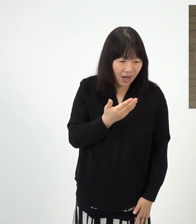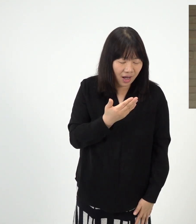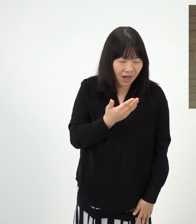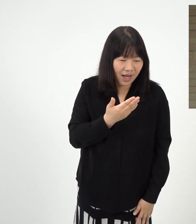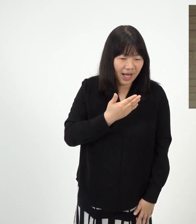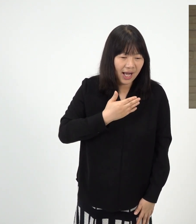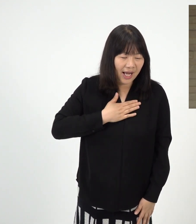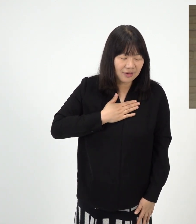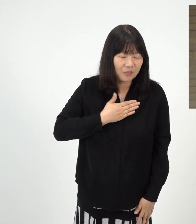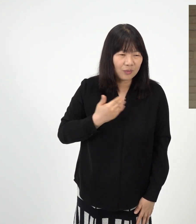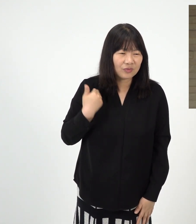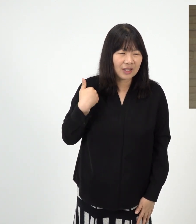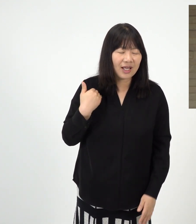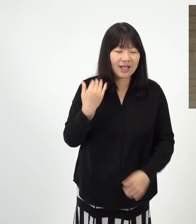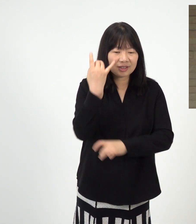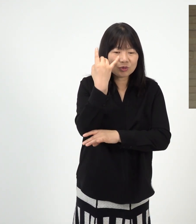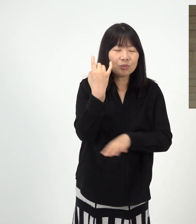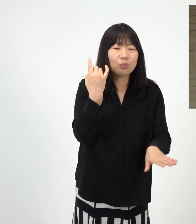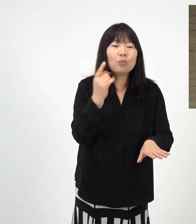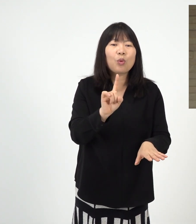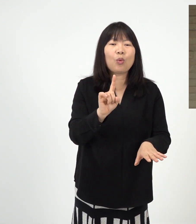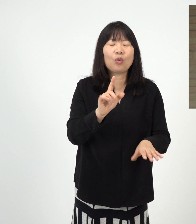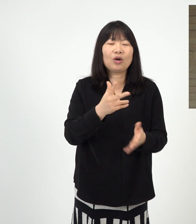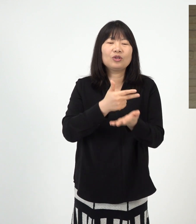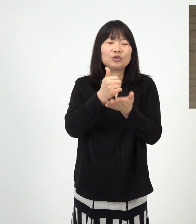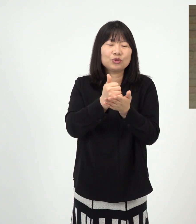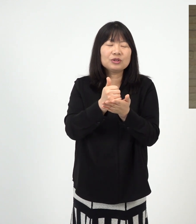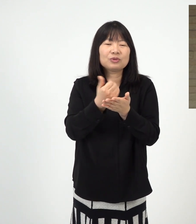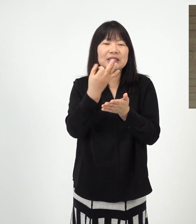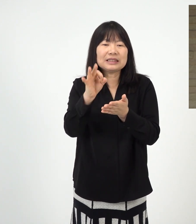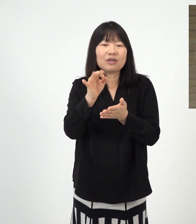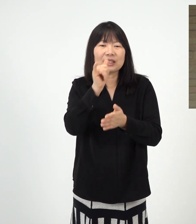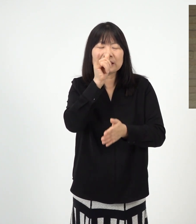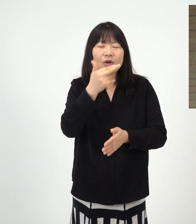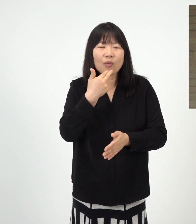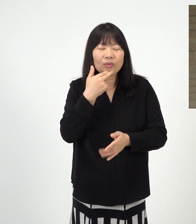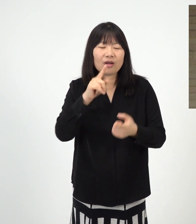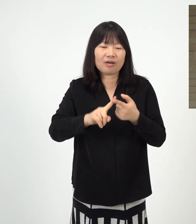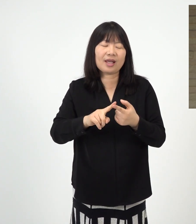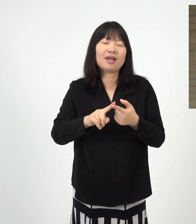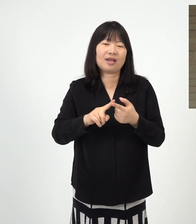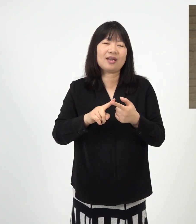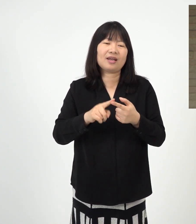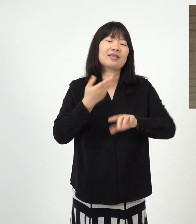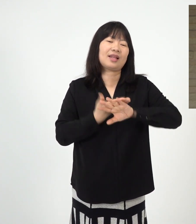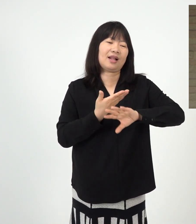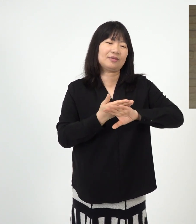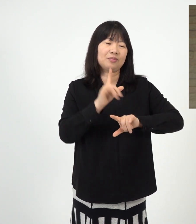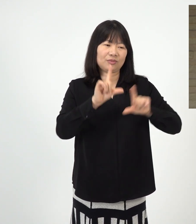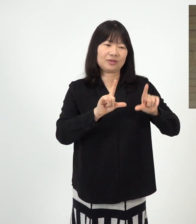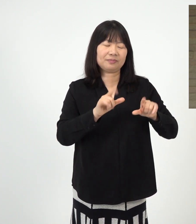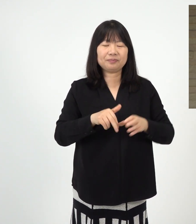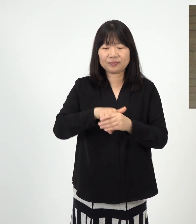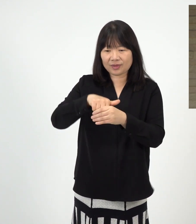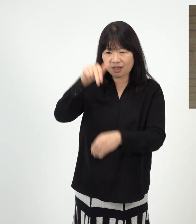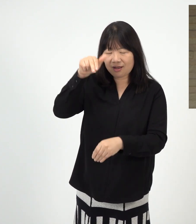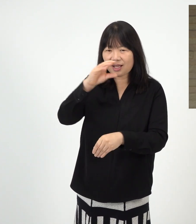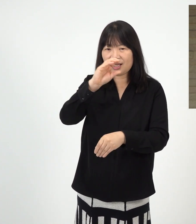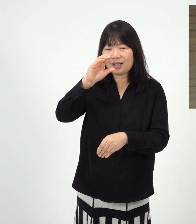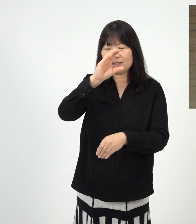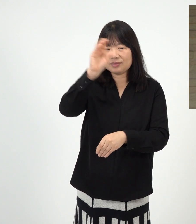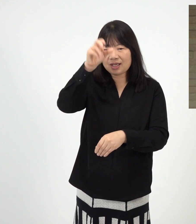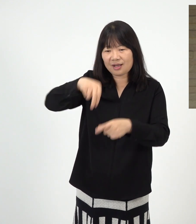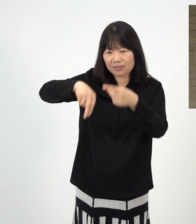주님으로 받는가 못 받는가의 싸움이었어요. 자, 그렇다면 헐벗은 채 십자가에